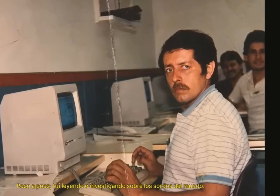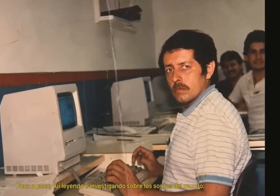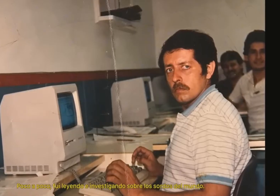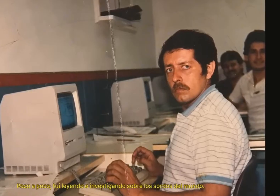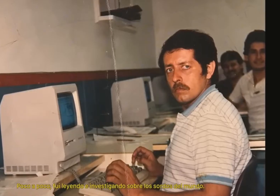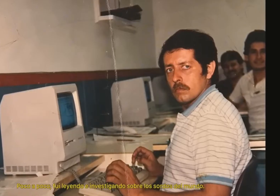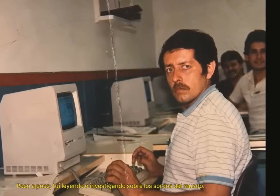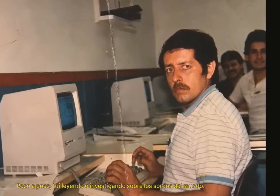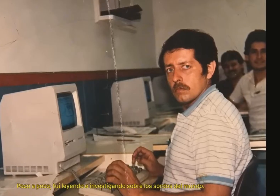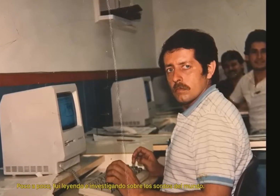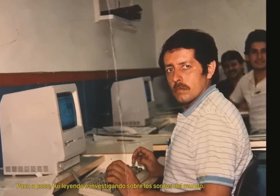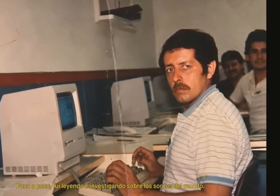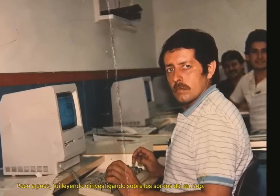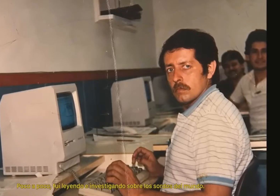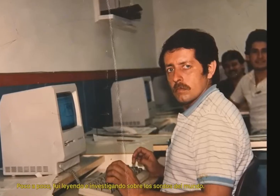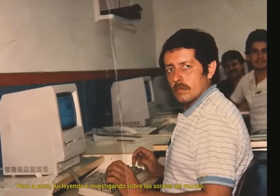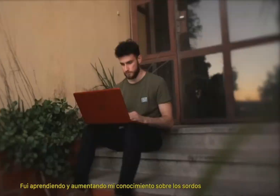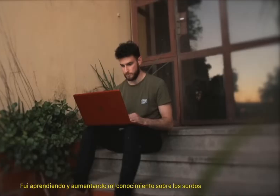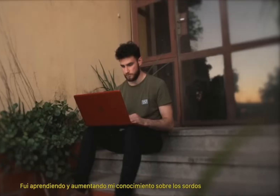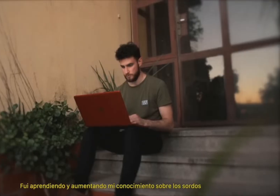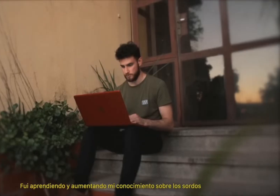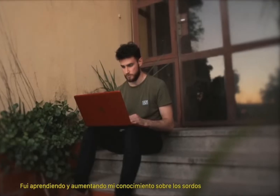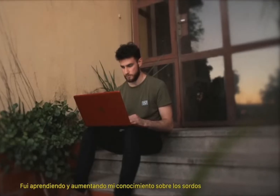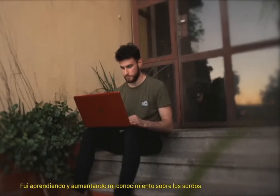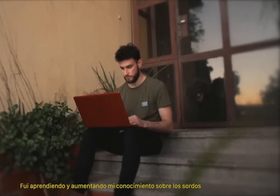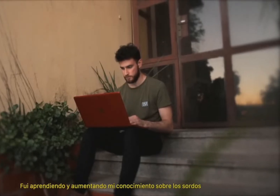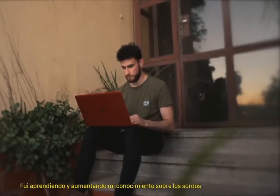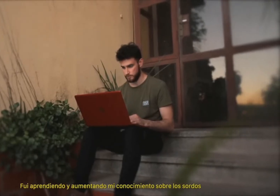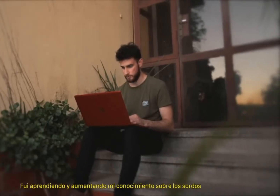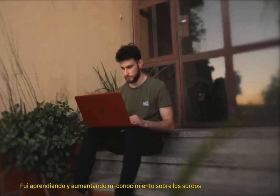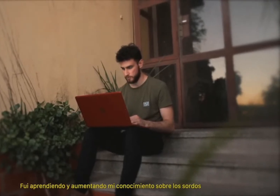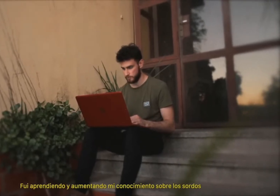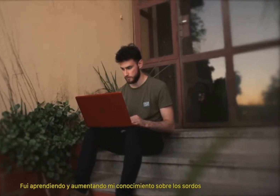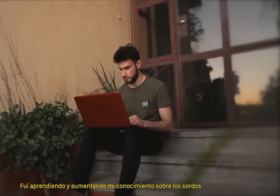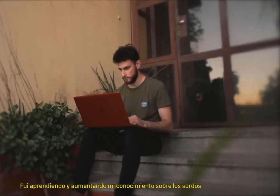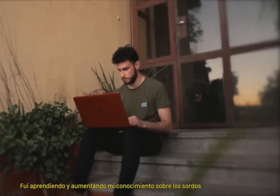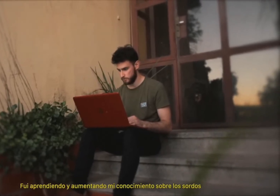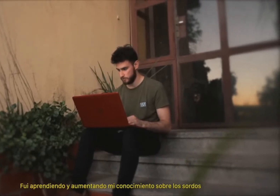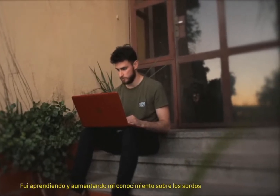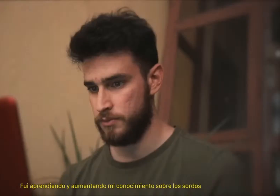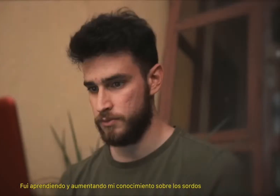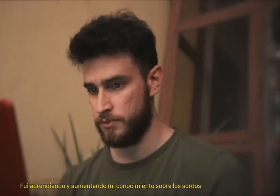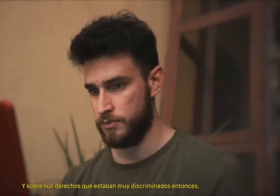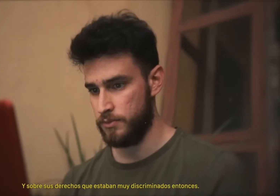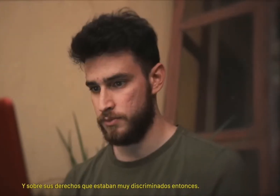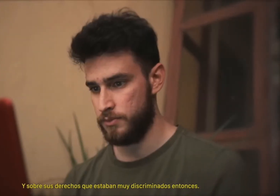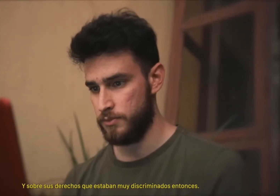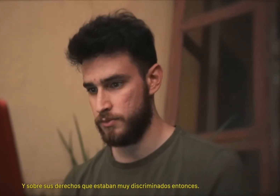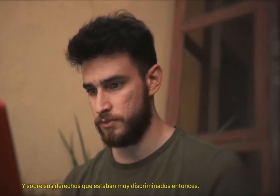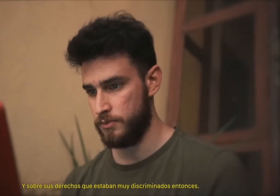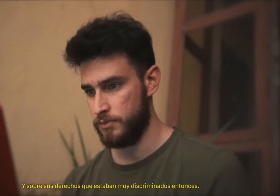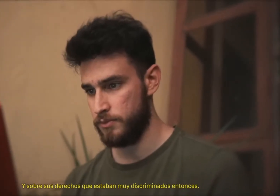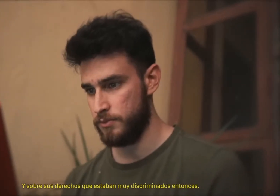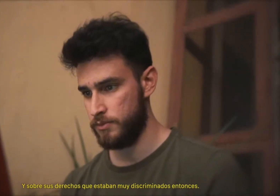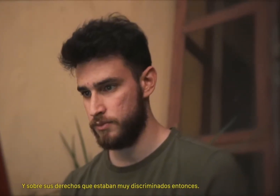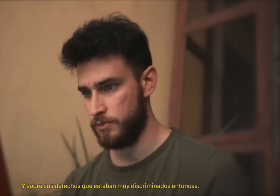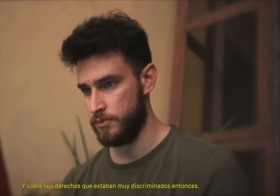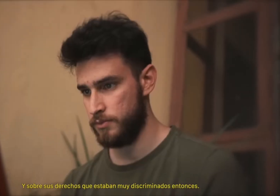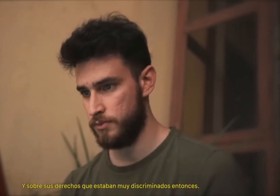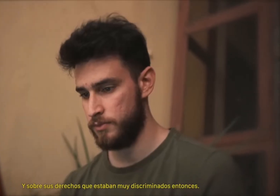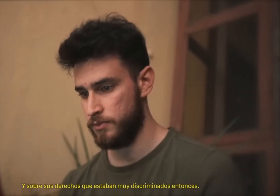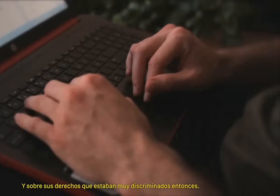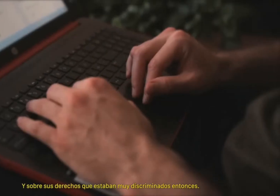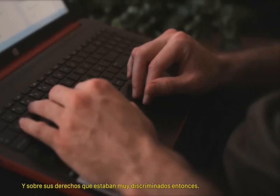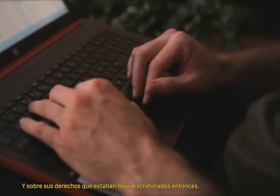leyendo, investigando sobre los sordos del mundo, fui aprendiendo y aumentando mi conocimiento sobre los sordos y sobre sus derechos, que estaba